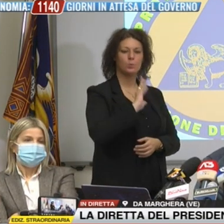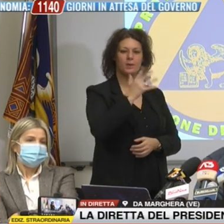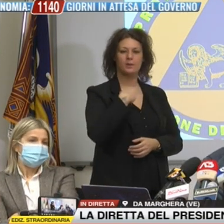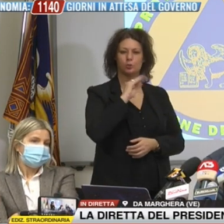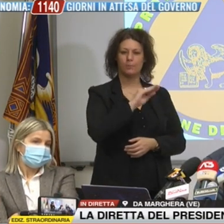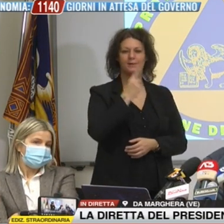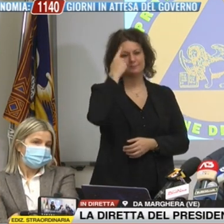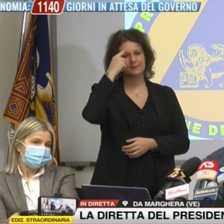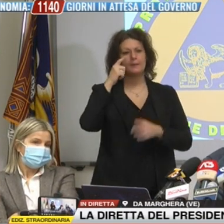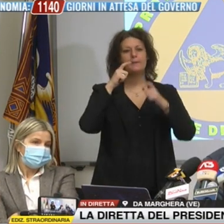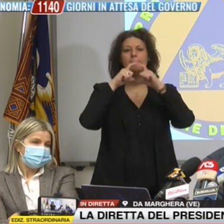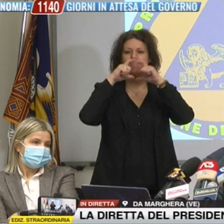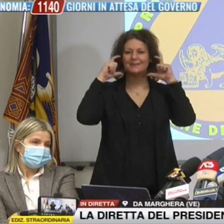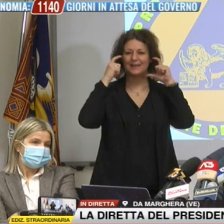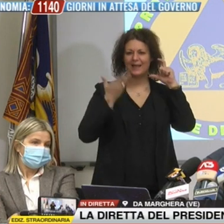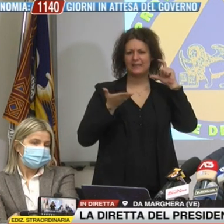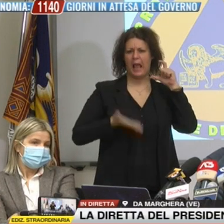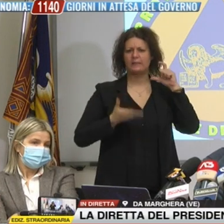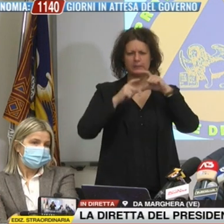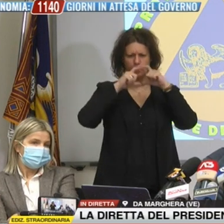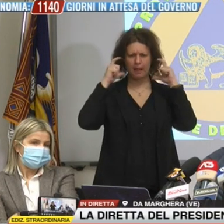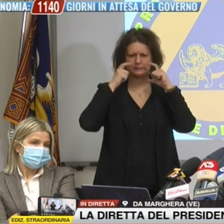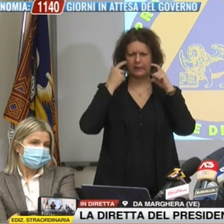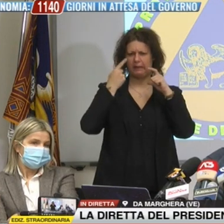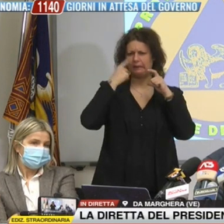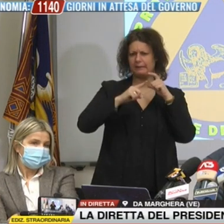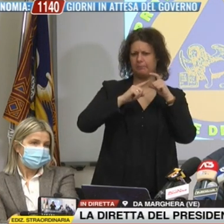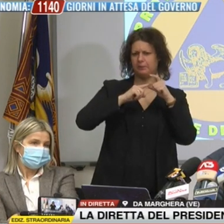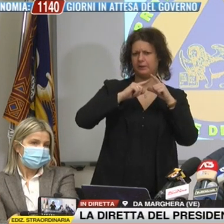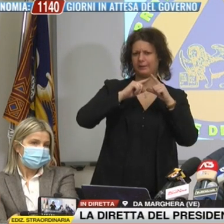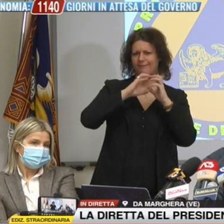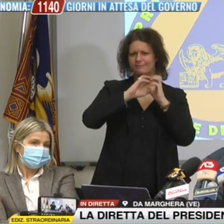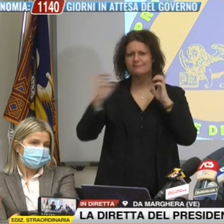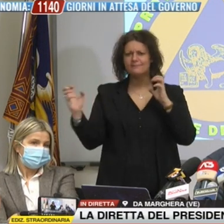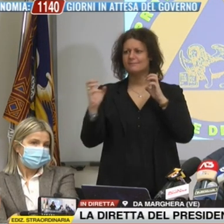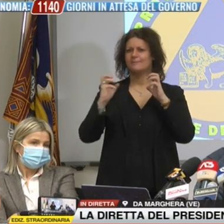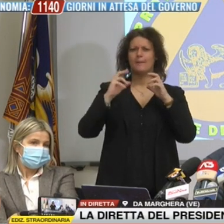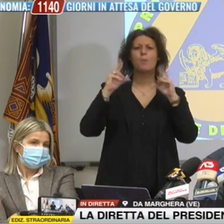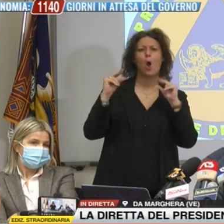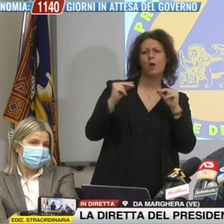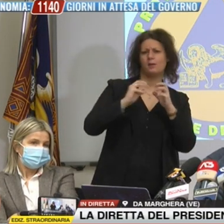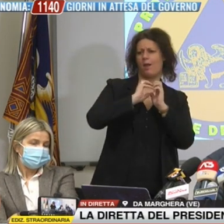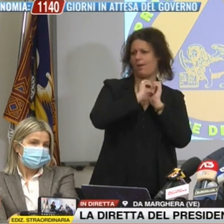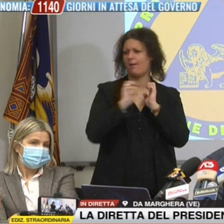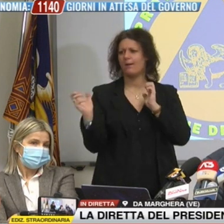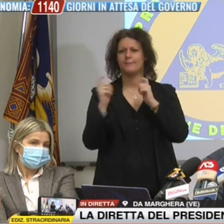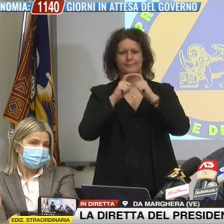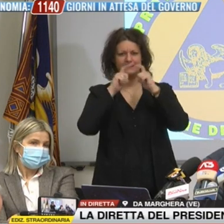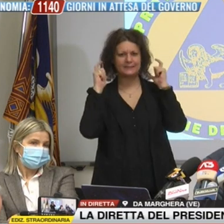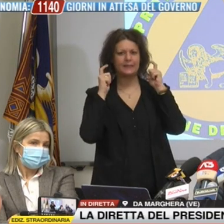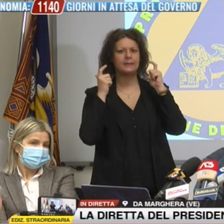insomma, eccetera. Uno crede di avere una mascherina, magari ha uno straccio intorno, cioè c'è una